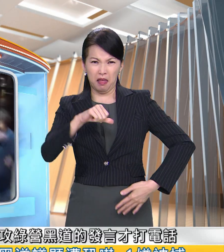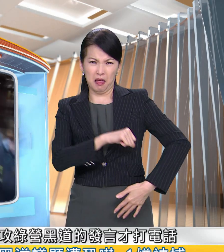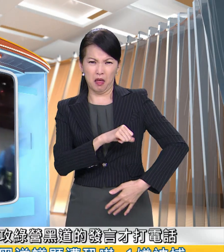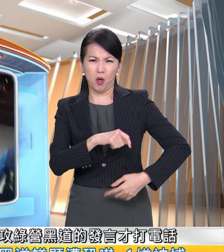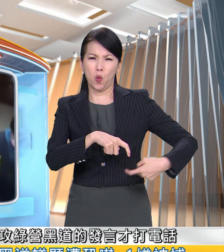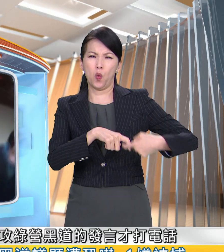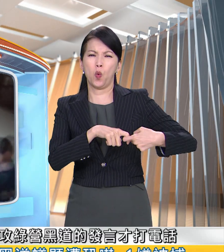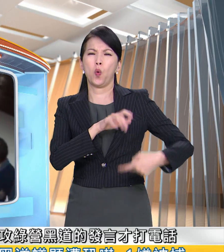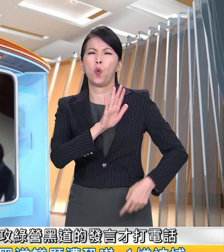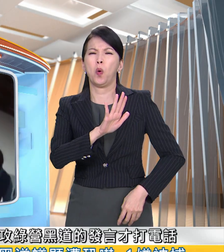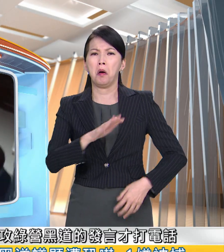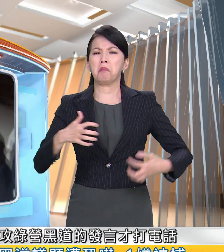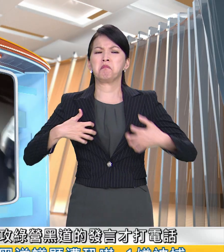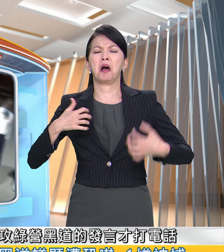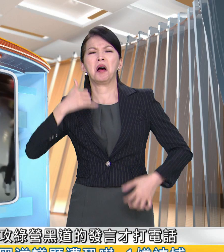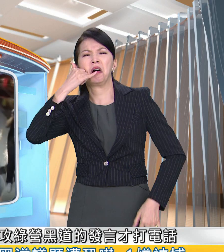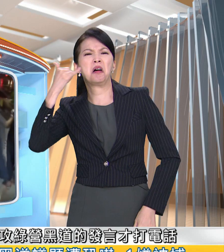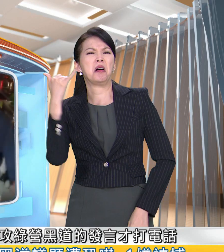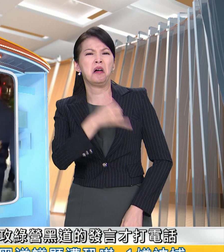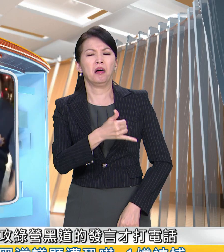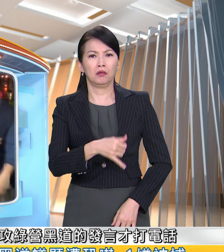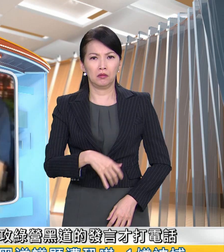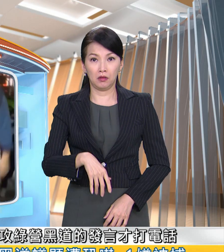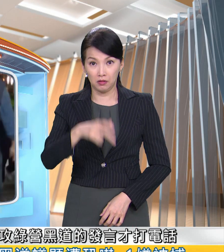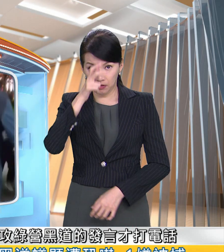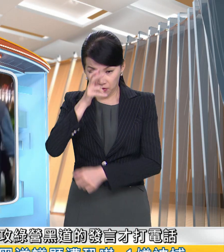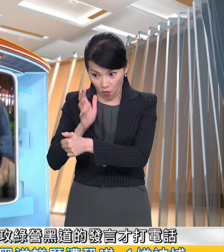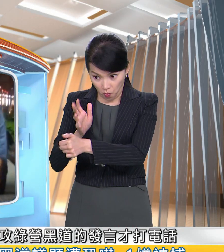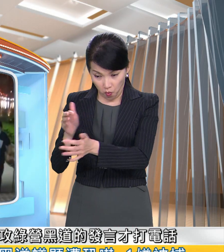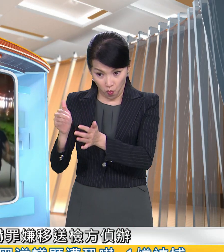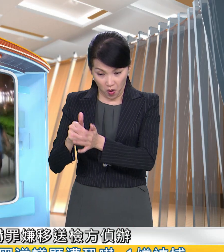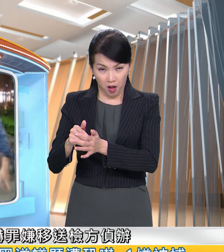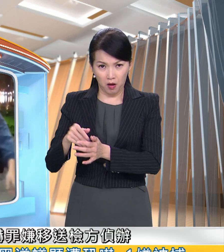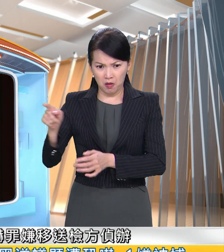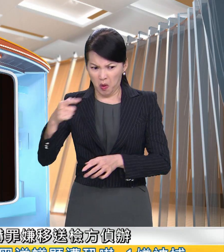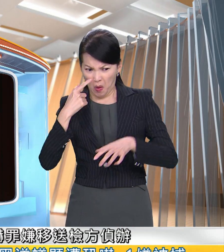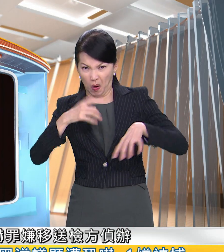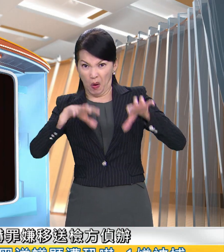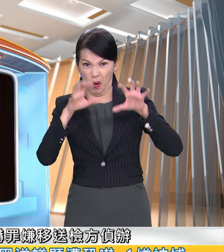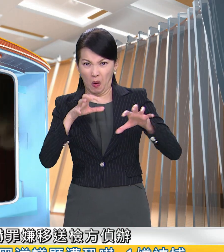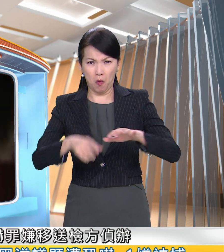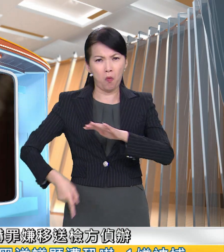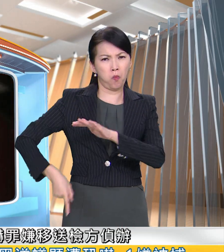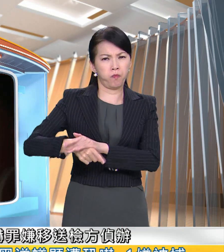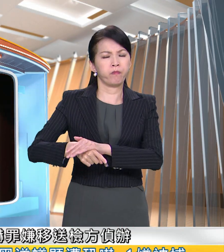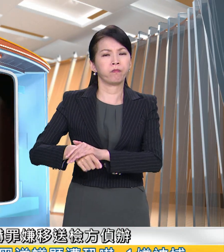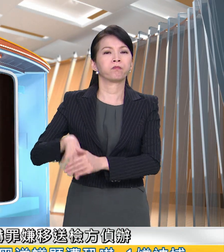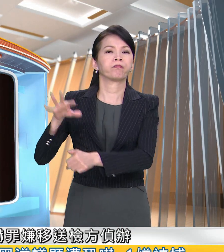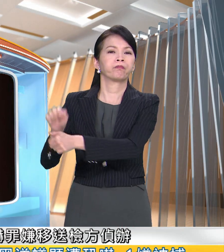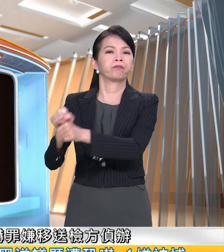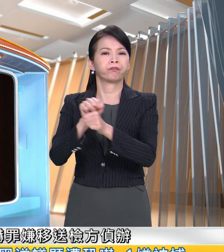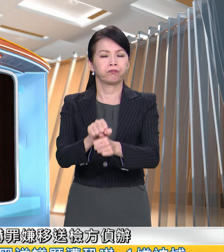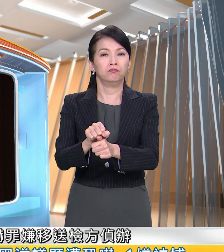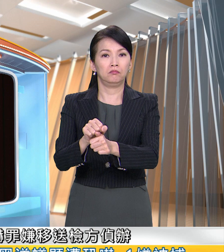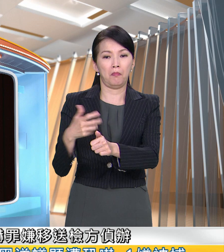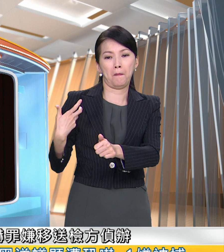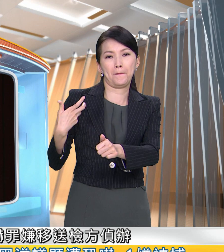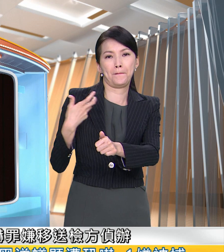黑道的发言才打电话。警方讯后将以恐吓罪嫌移送检方来侦办。